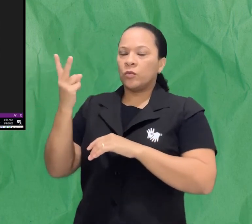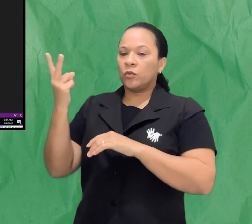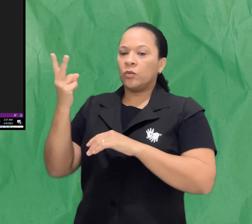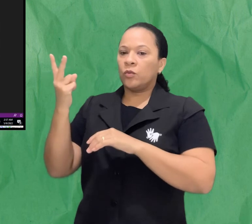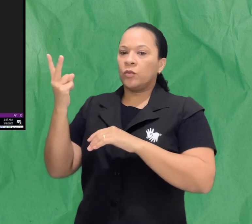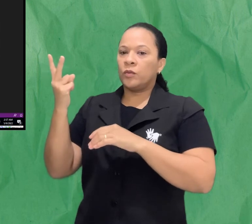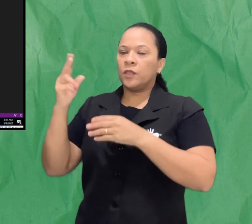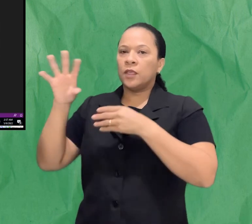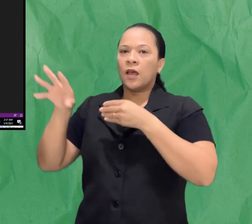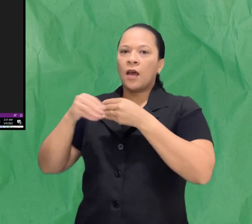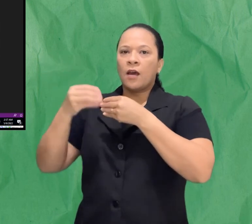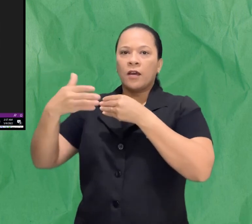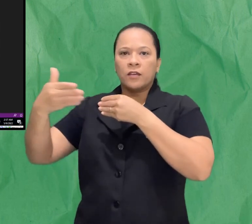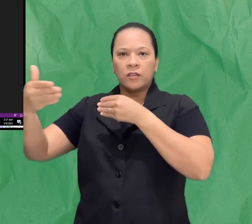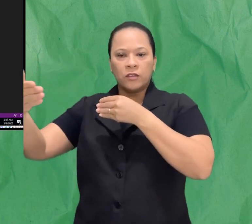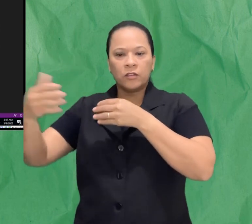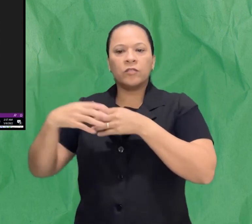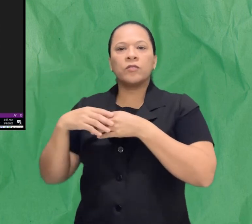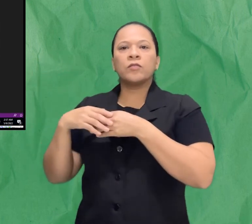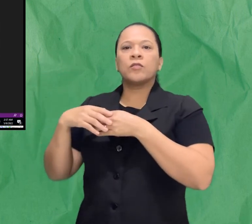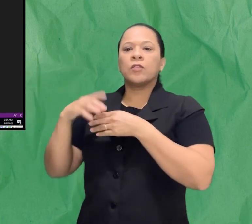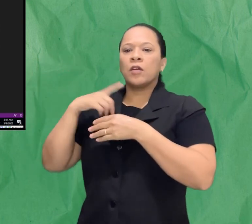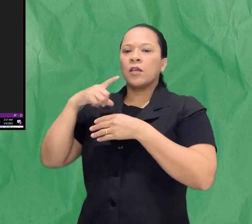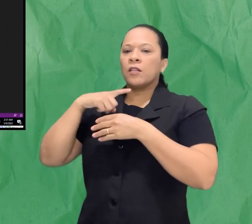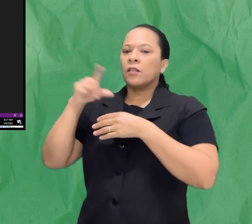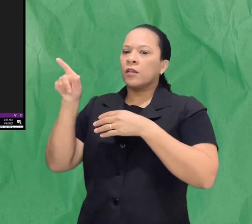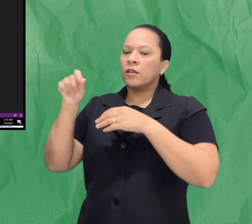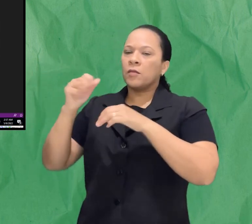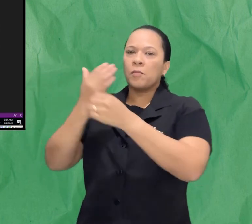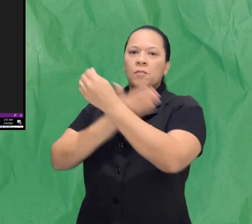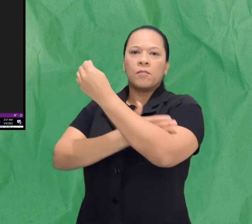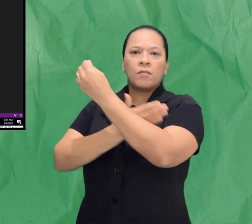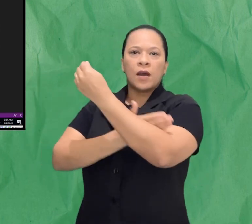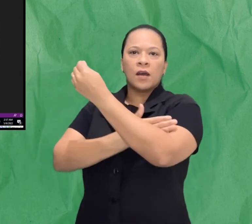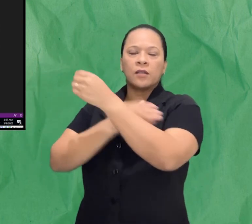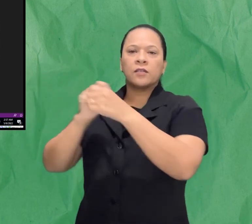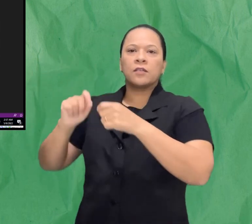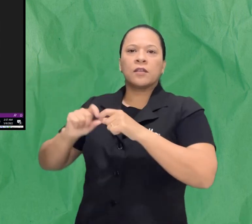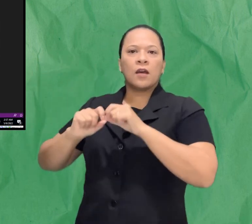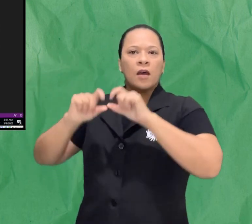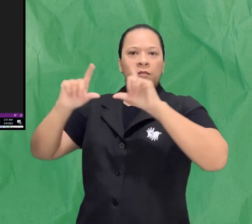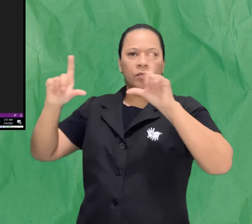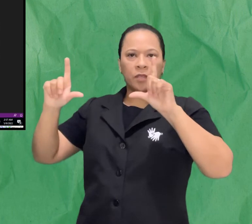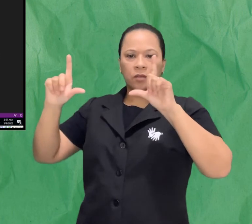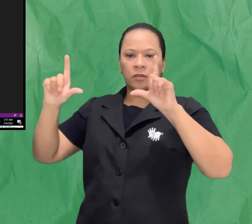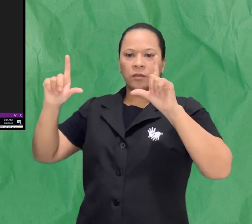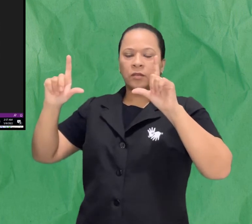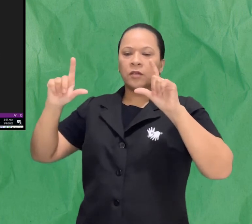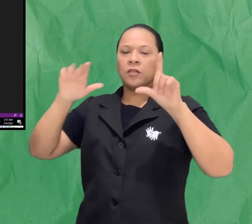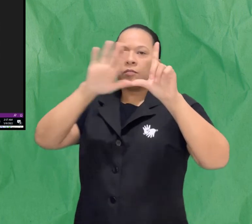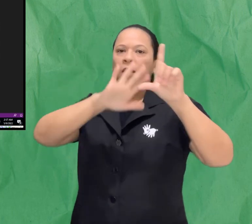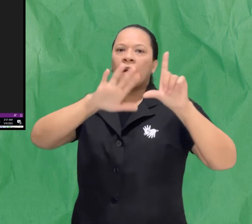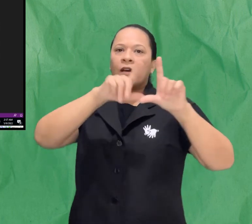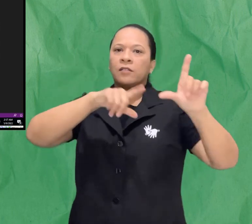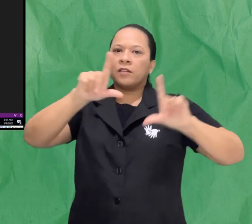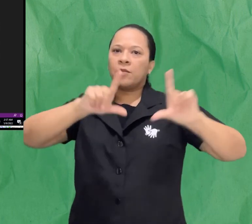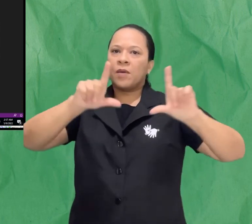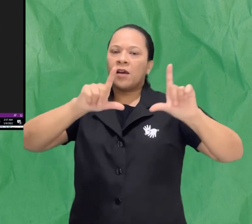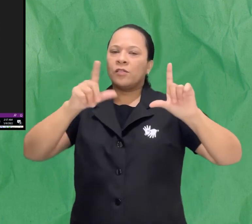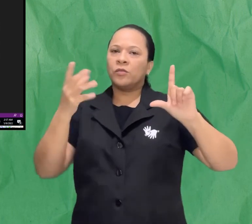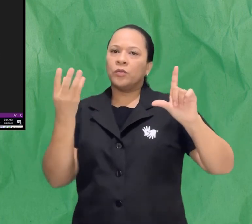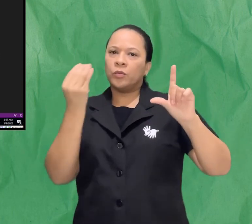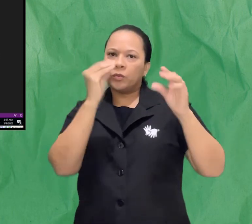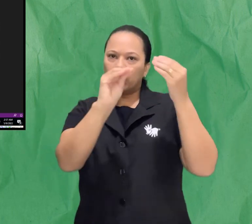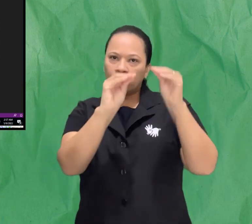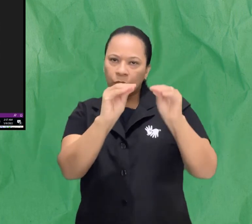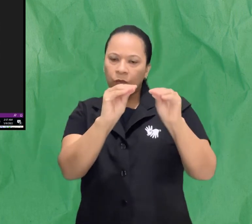dois arquivos aqui, abre pasta. Como eu estou colocando as coisas na área de trabalho, eu vou botar aqui desktop.